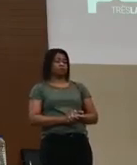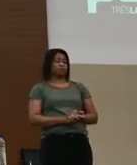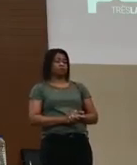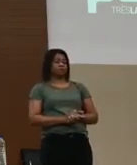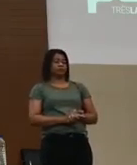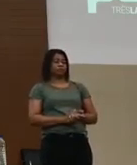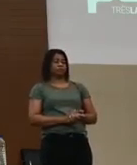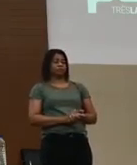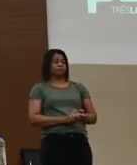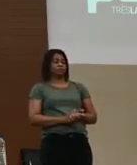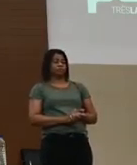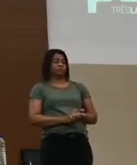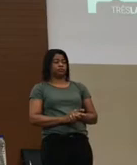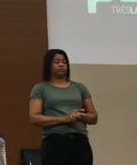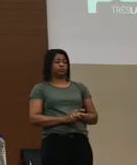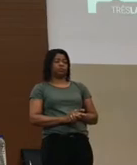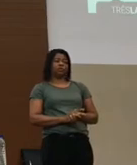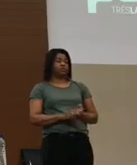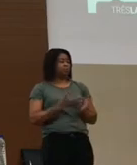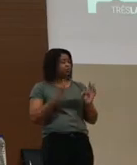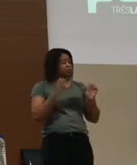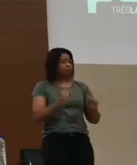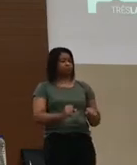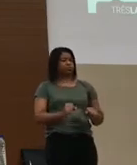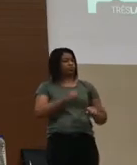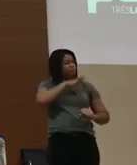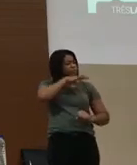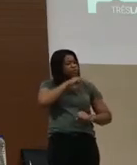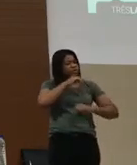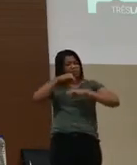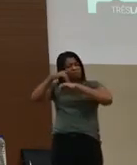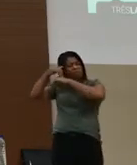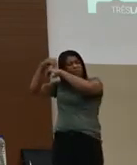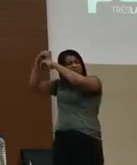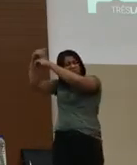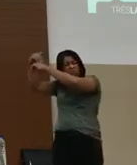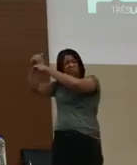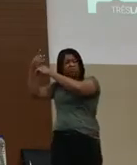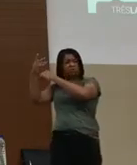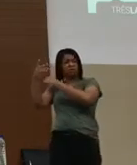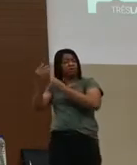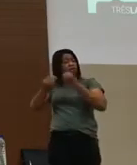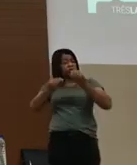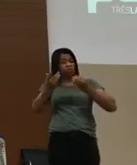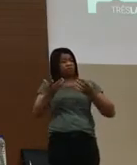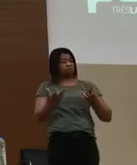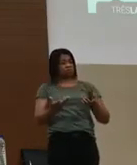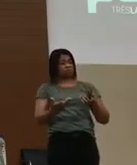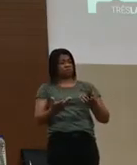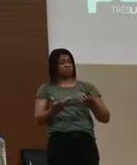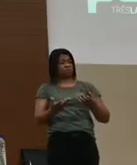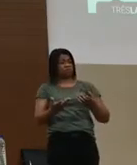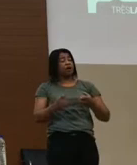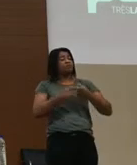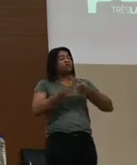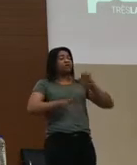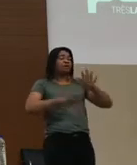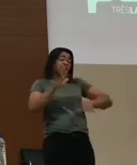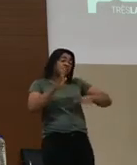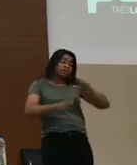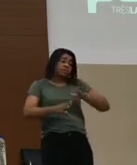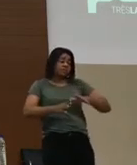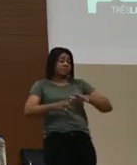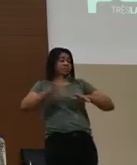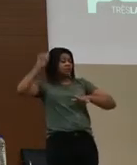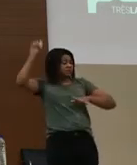Mas culpa-se ao Senhor. Se Deus me ama, se Deus ouve as minhas orações, por que Ele não ouviu quando eu pedi aquele recurso, quando eu pedi